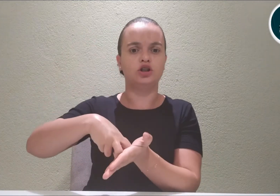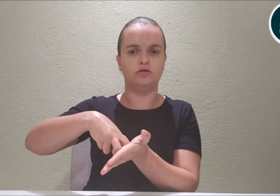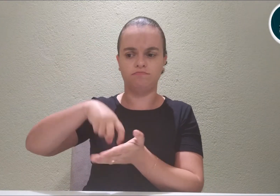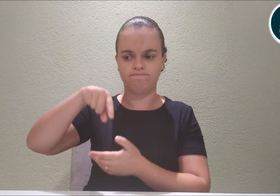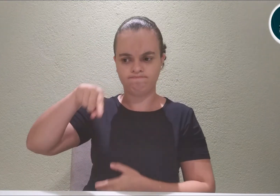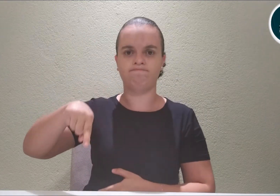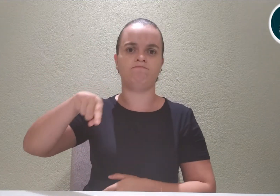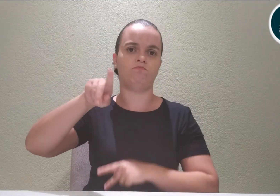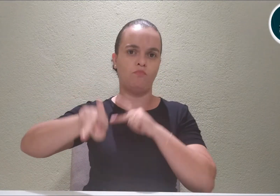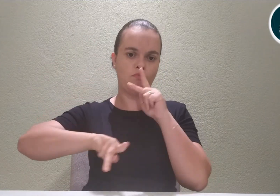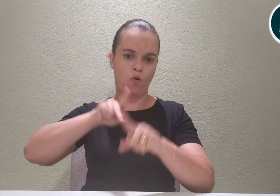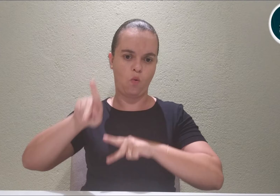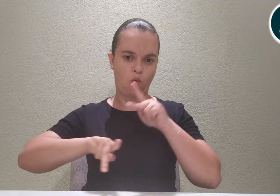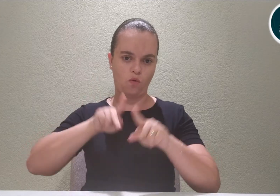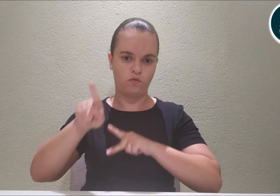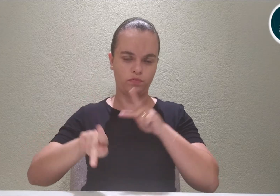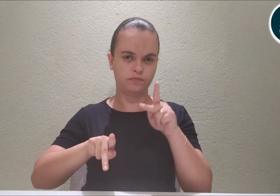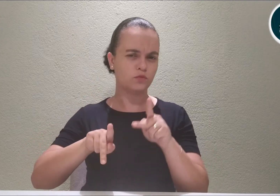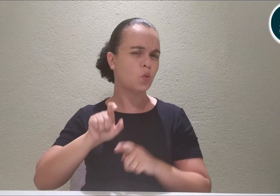Deus castigou o povo,